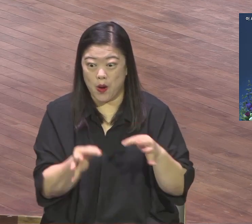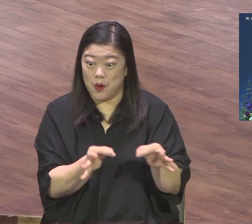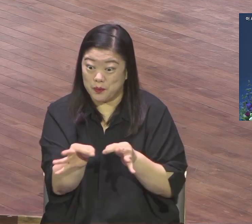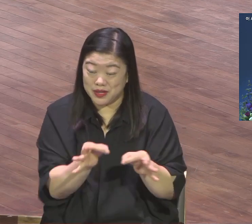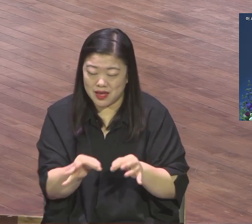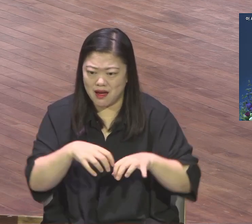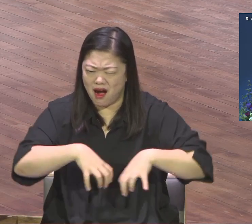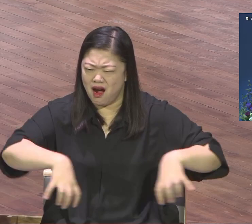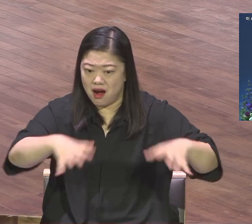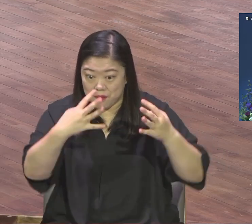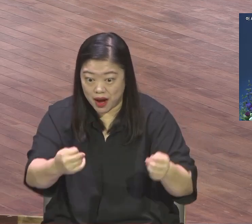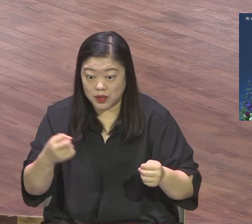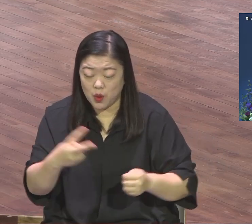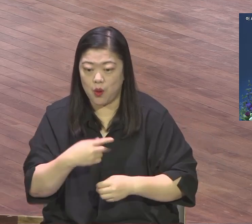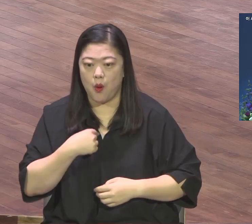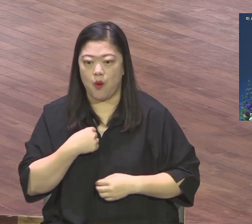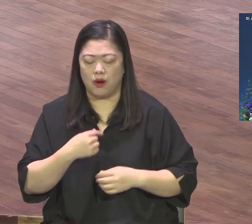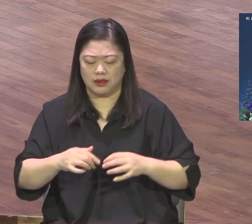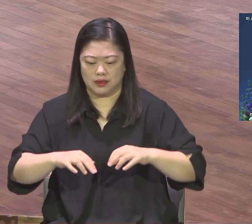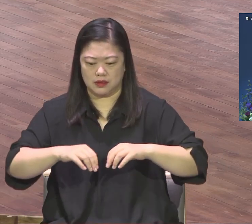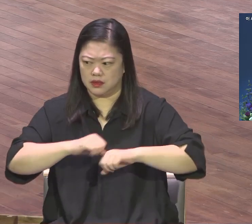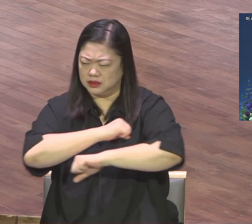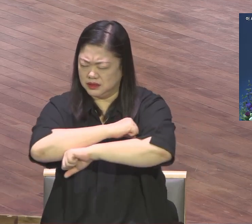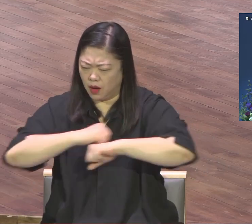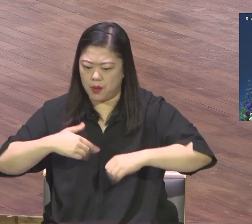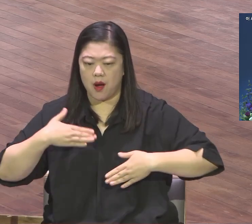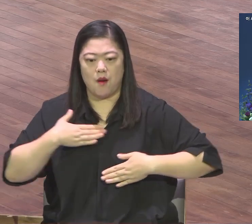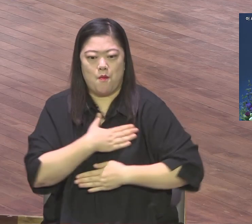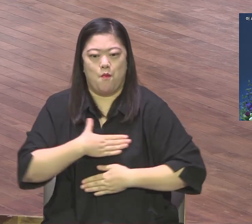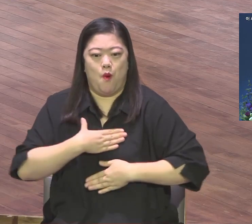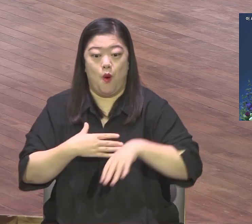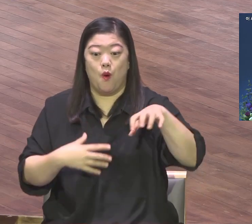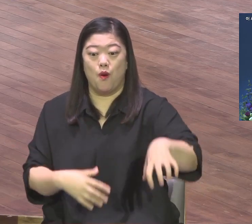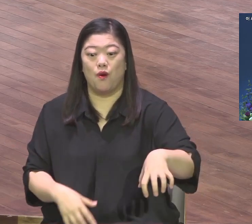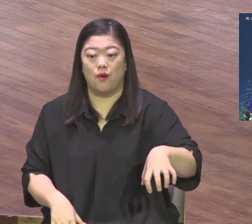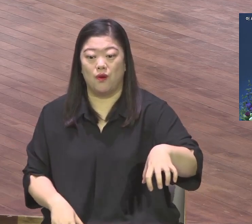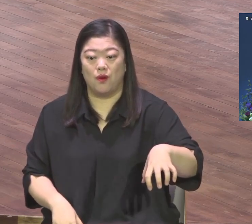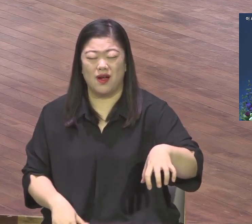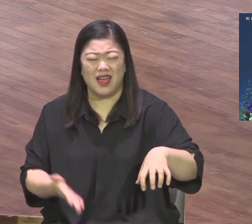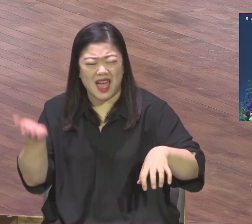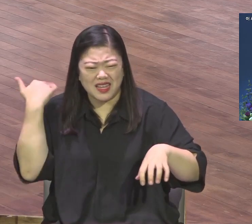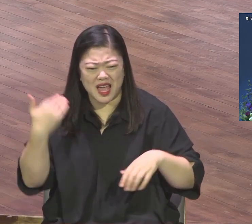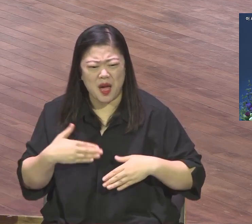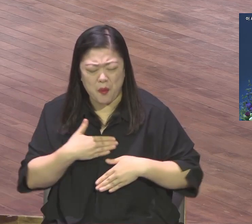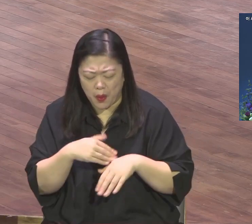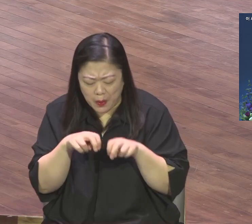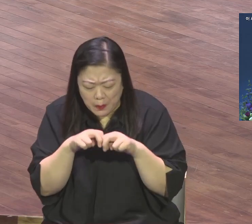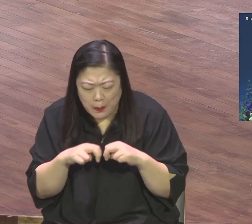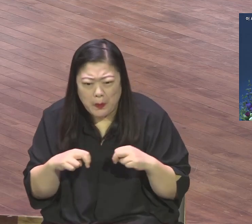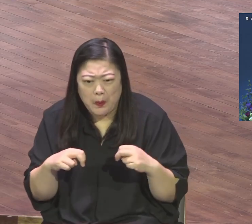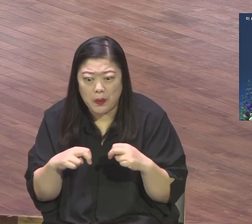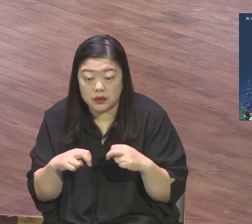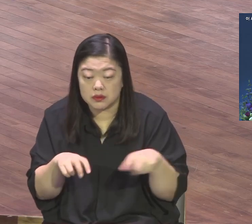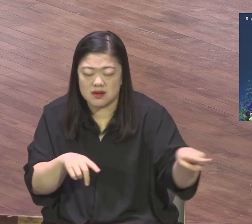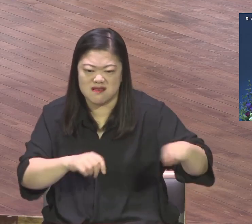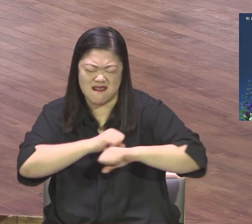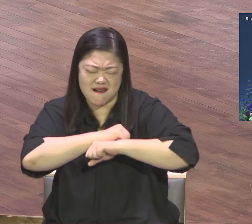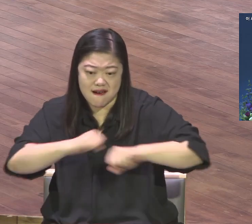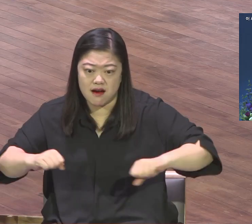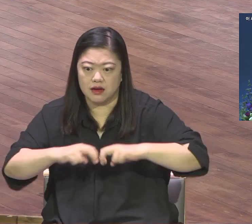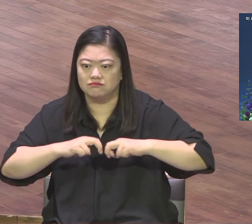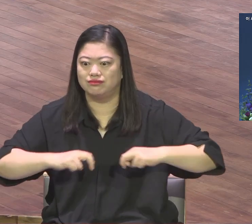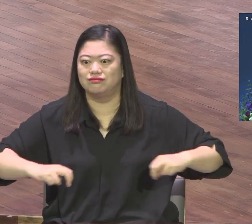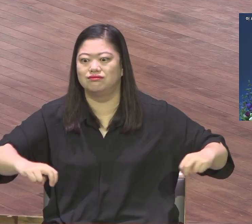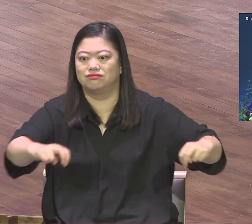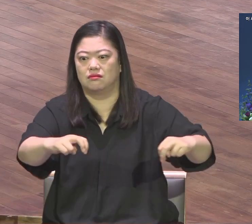등이 건축되어 있었어요. 2000년 전에 우리는 상상을 못하지요. 상상을 못해. 제가 몇십